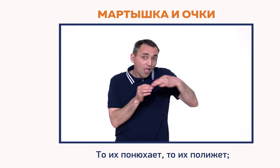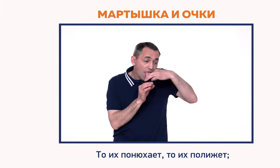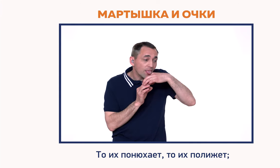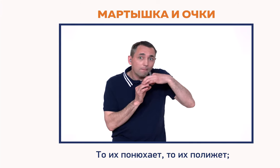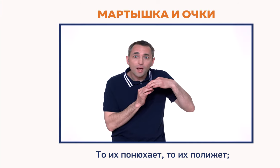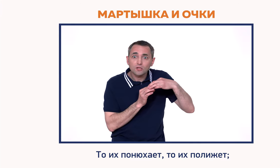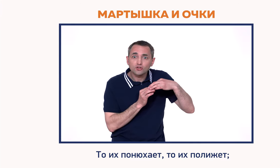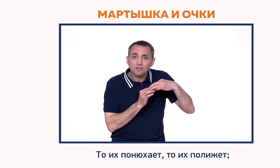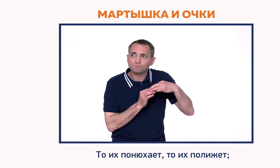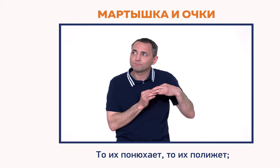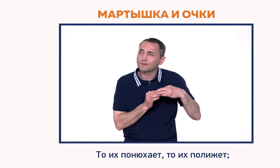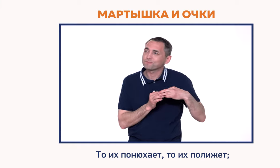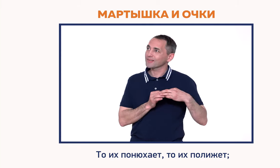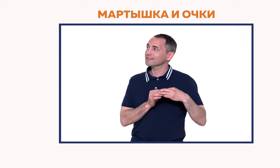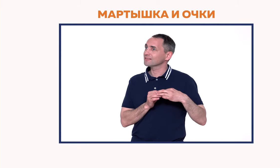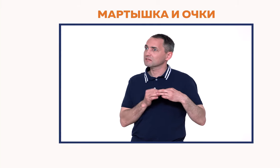то их полижет.